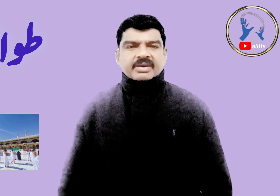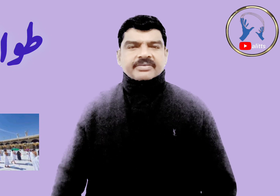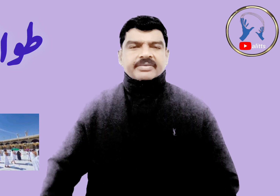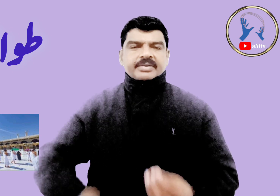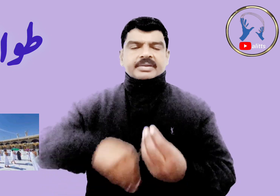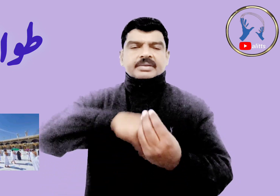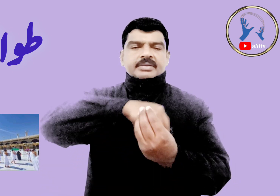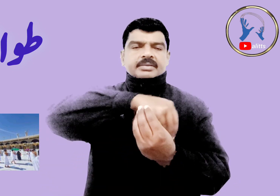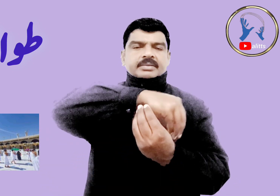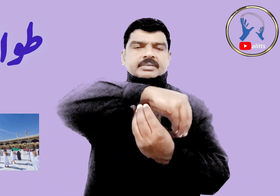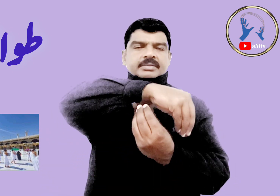तवाफ